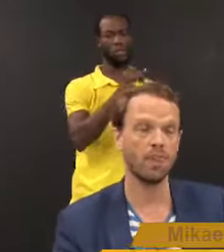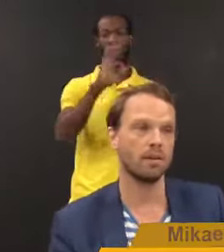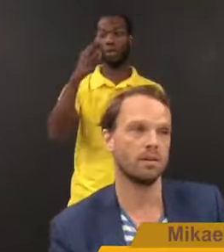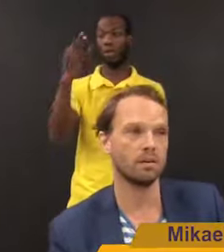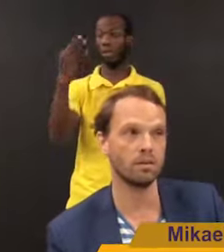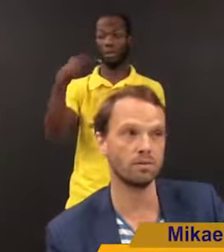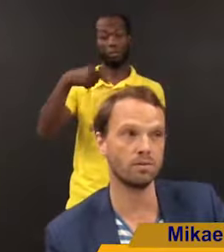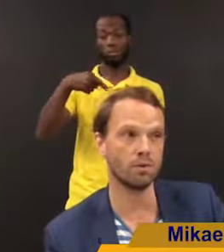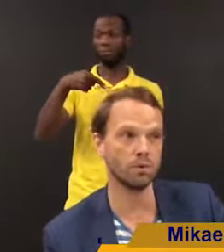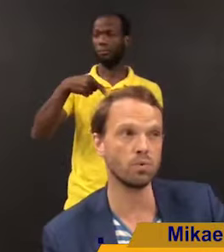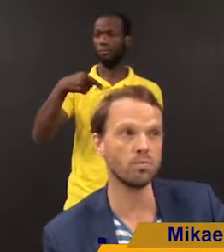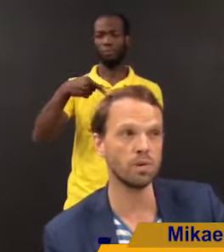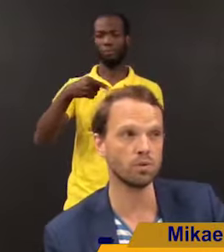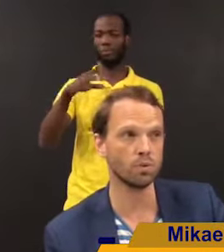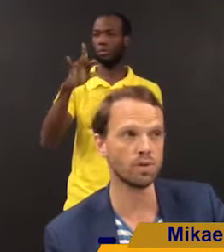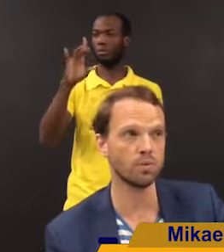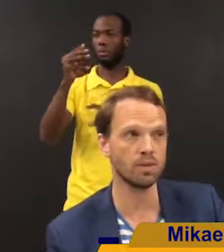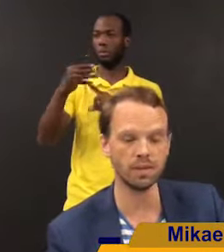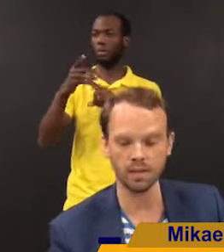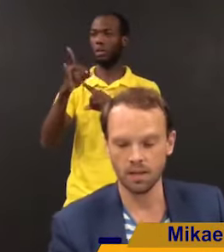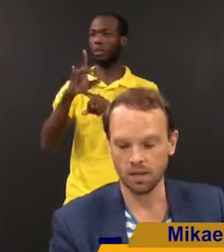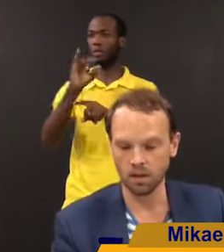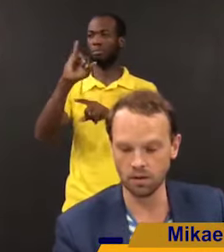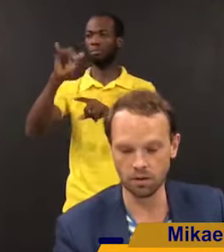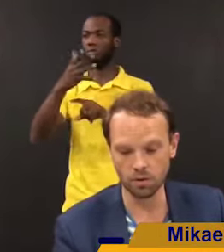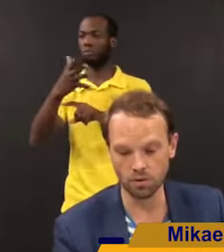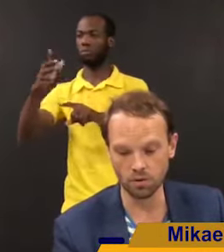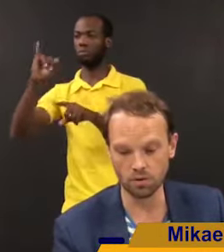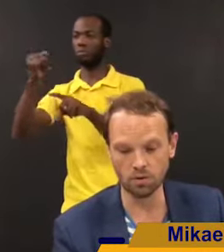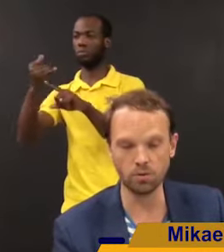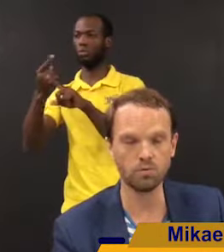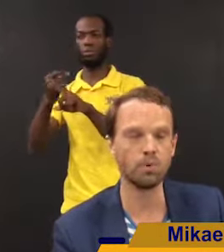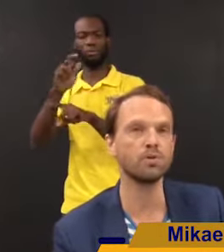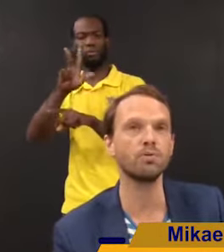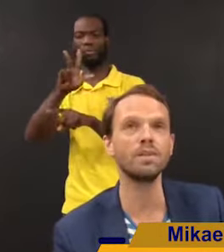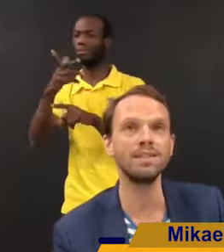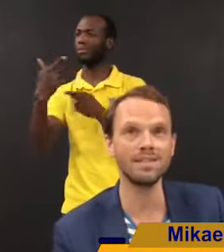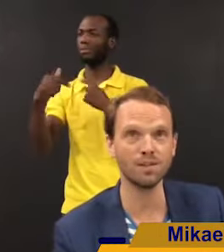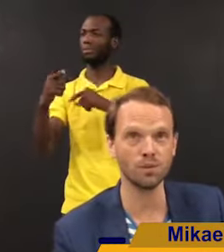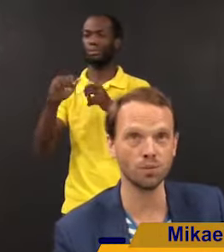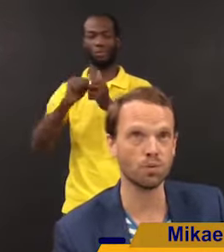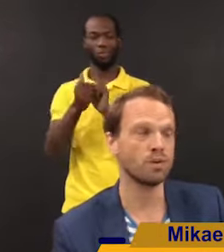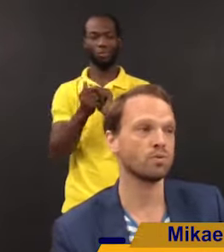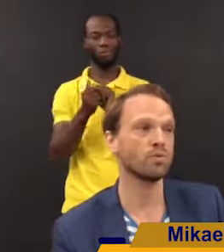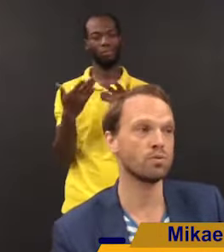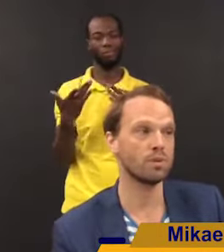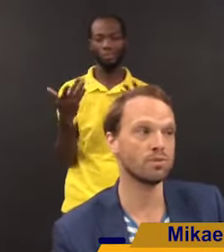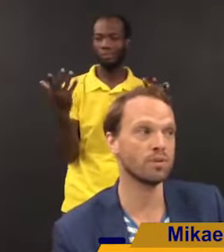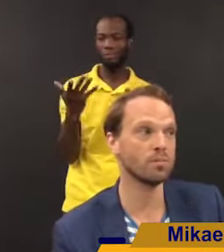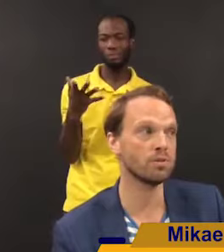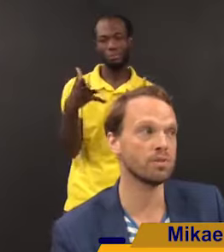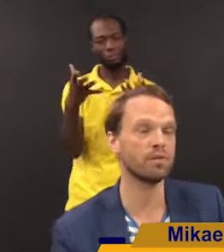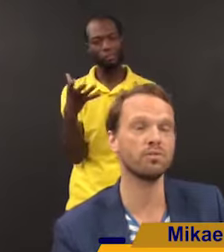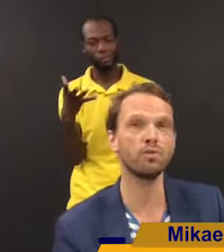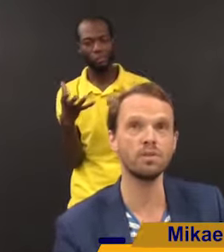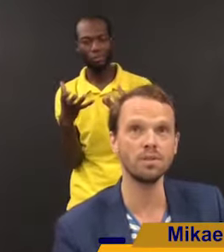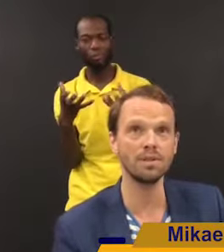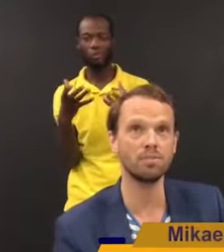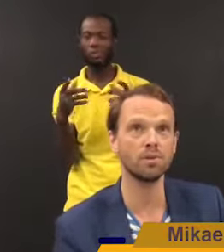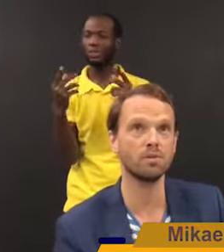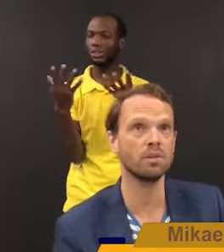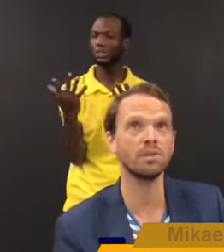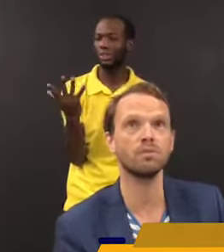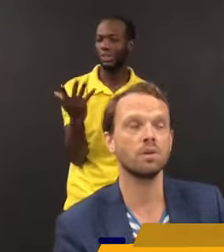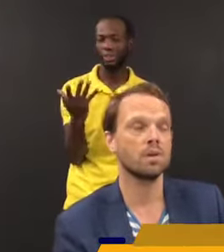français du 8 mai au 3 juillet porte sur l'initiation. Ce que nous souhaitions vraiment, c'est faire venir